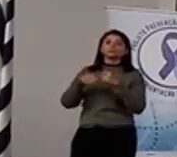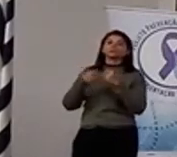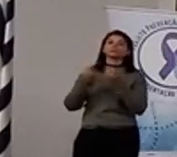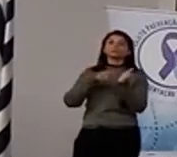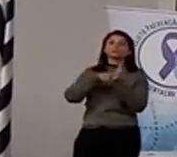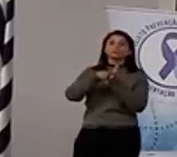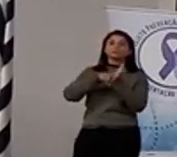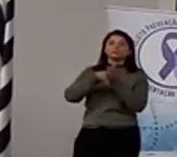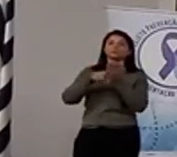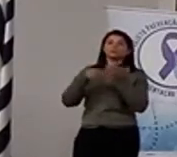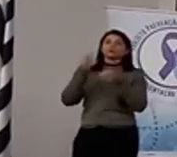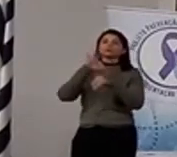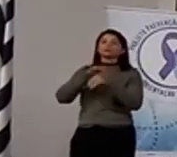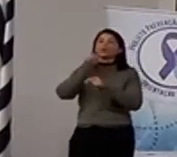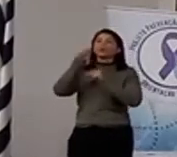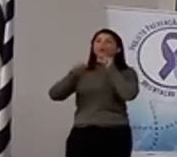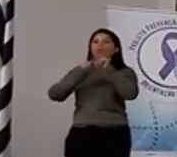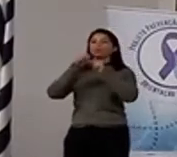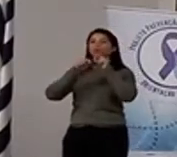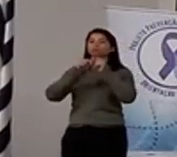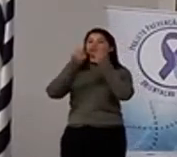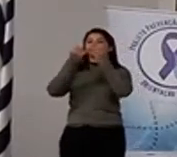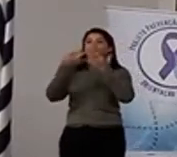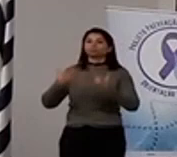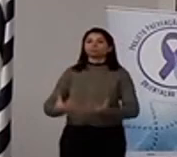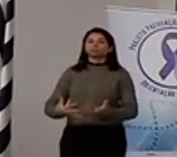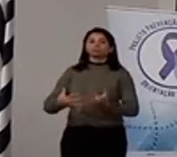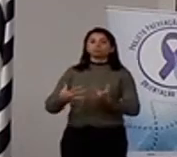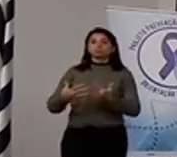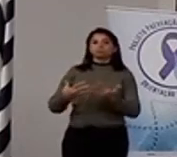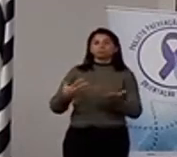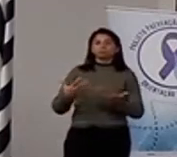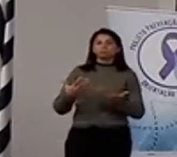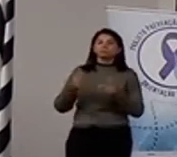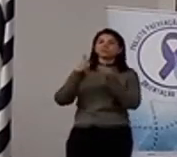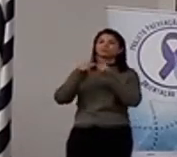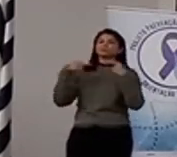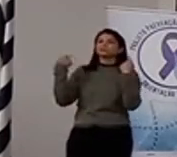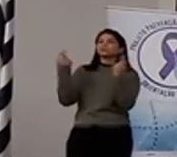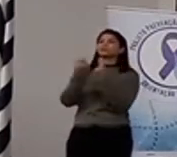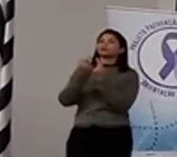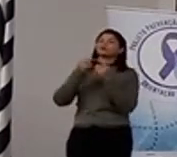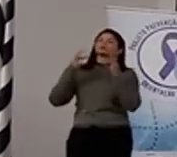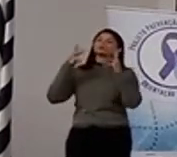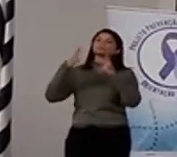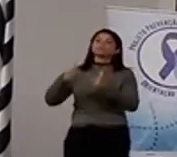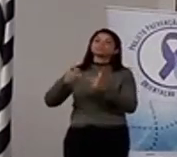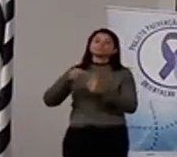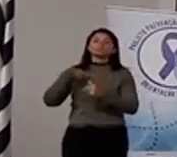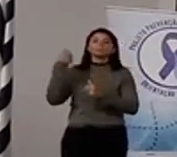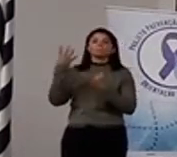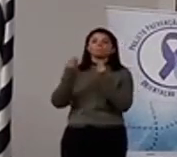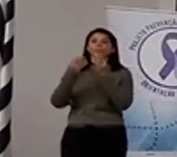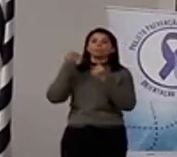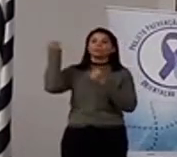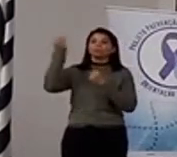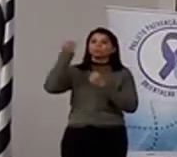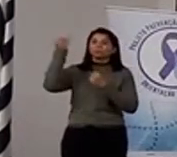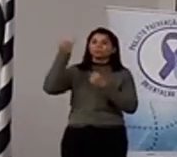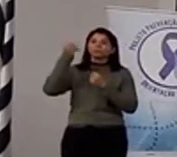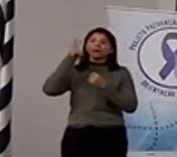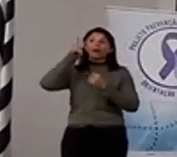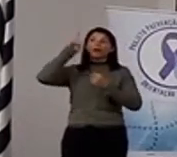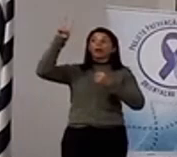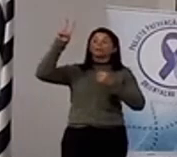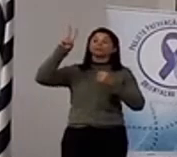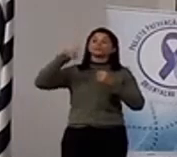difícil a gente poder até orientar algo específico. A gente faz orientações muito gerais nesse caso. Por isso que o diagnóstico é tão importante. Mas vendo esses sinais de alerta que a gente falou